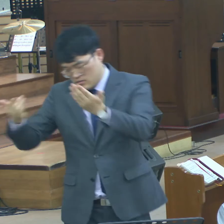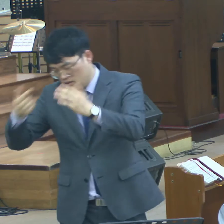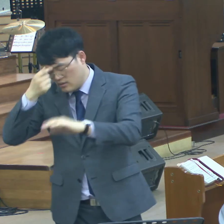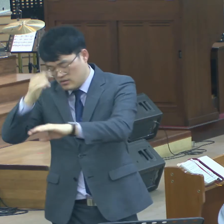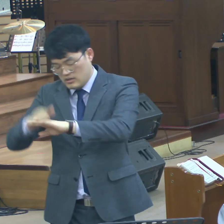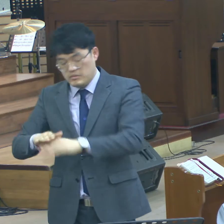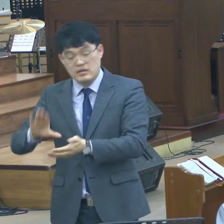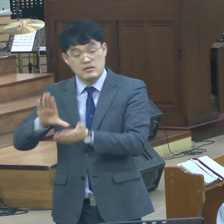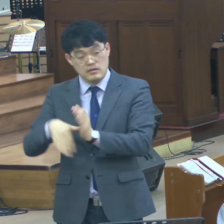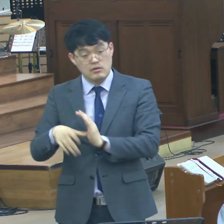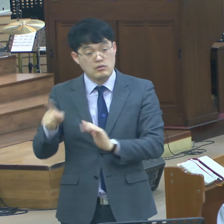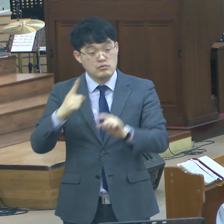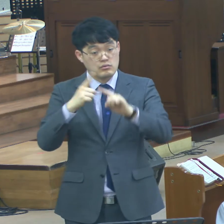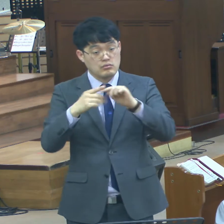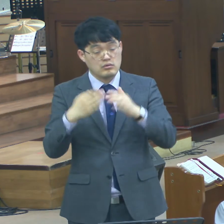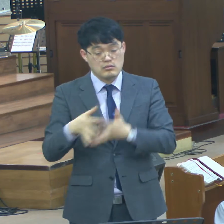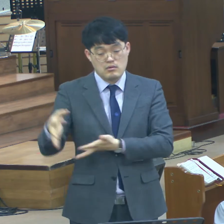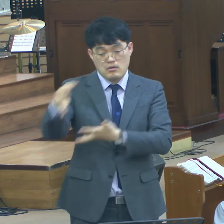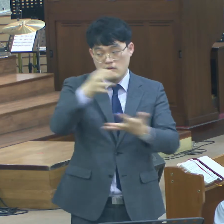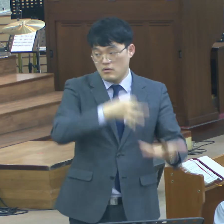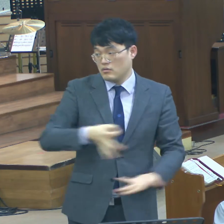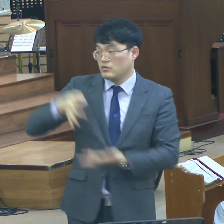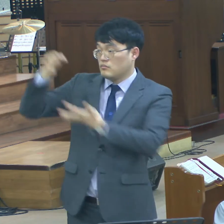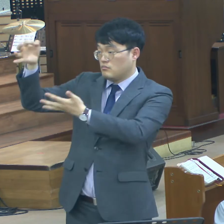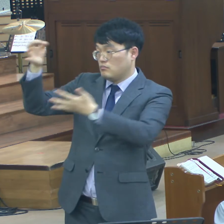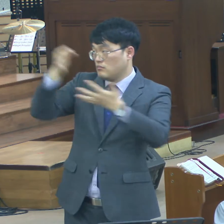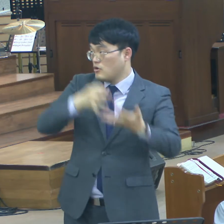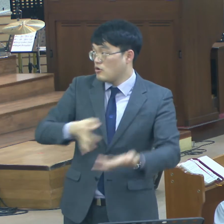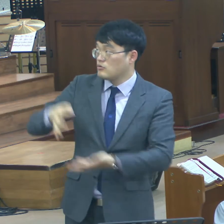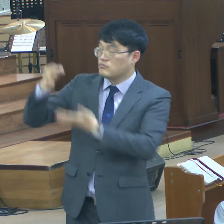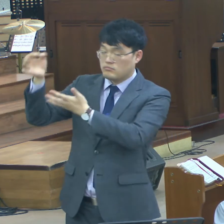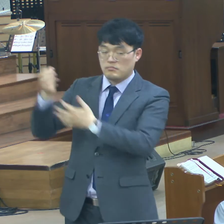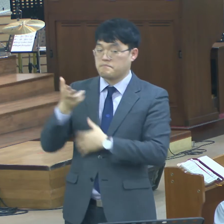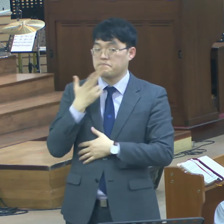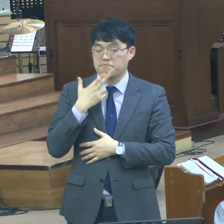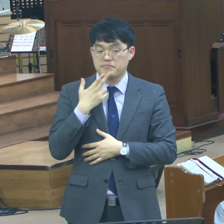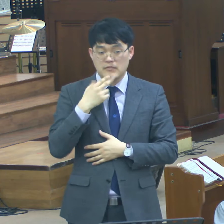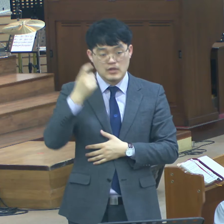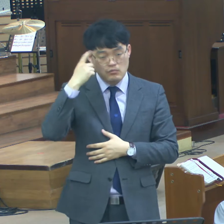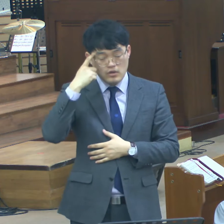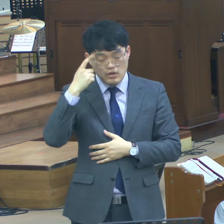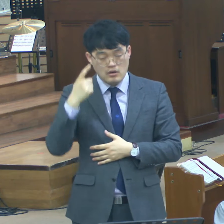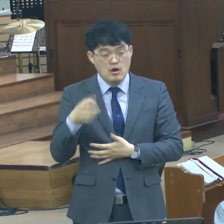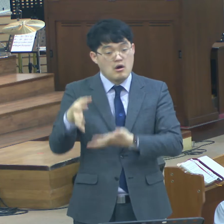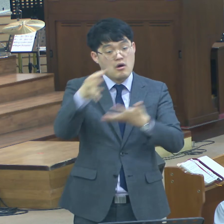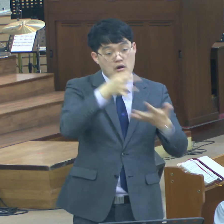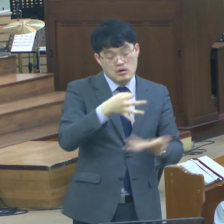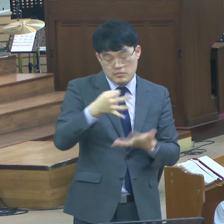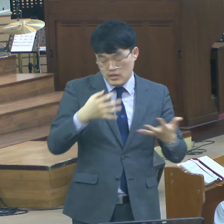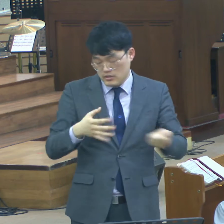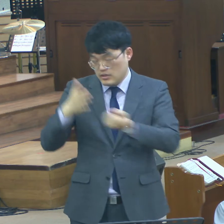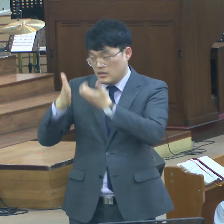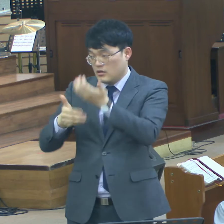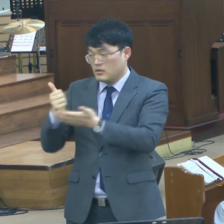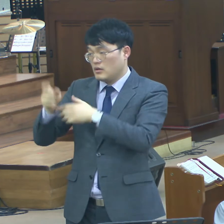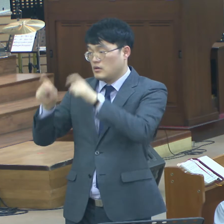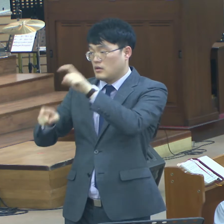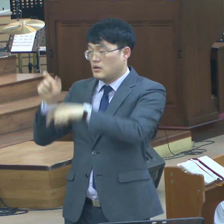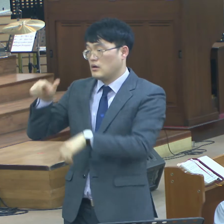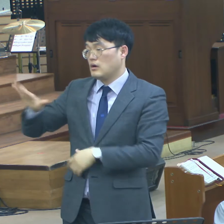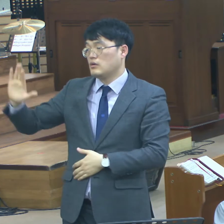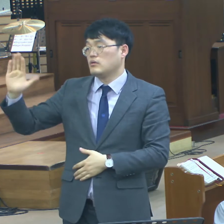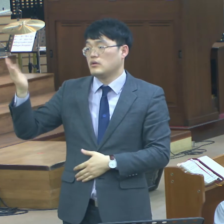이상한 교회네. 왜 헌금을 안 하냐? 예물을 가지고 하나님께 나가야지 하는데 그